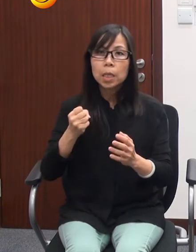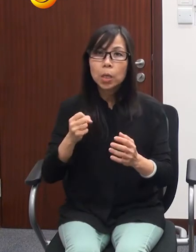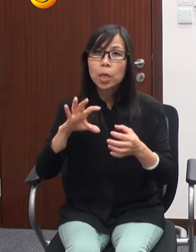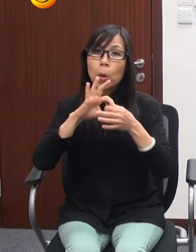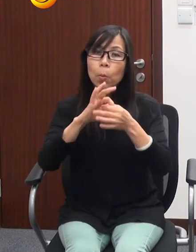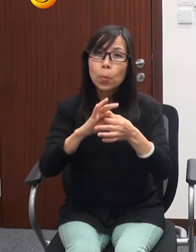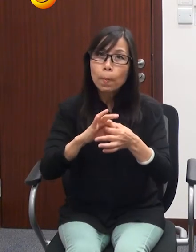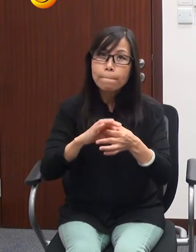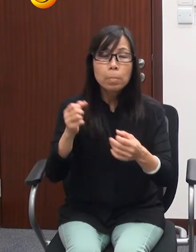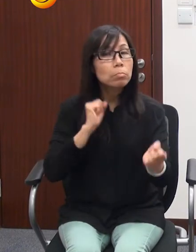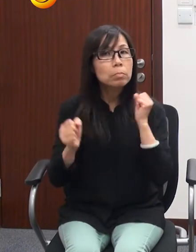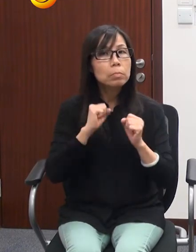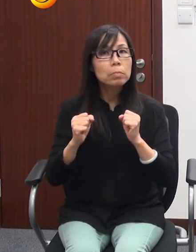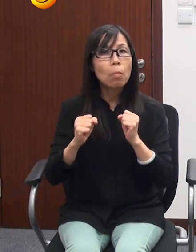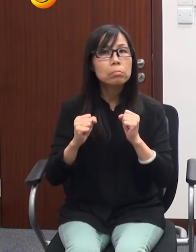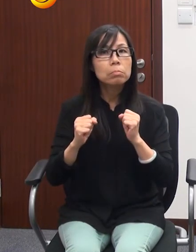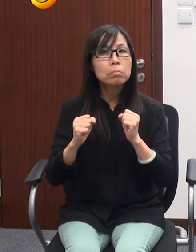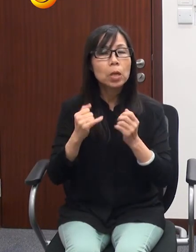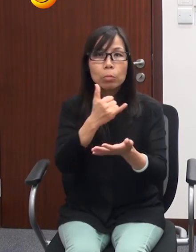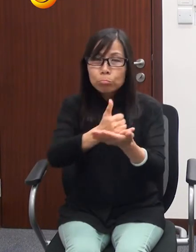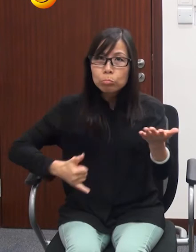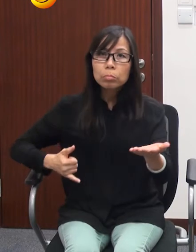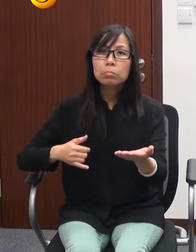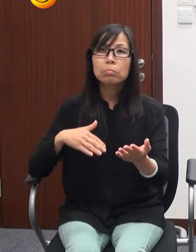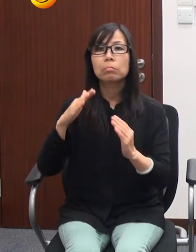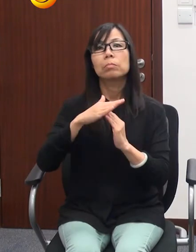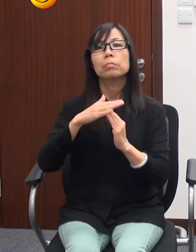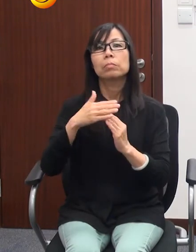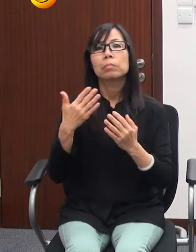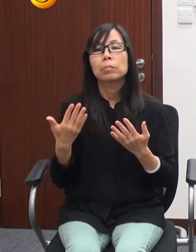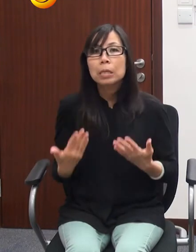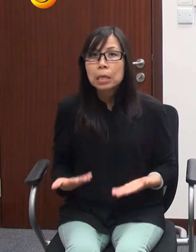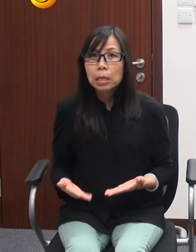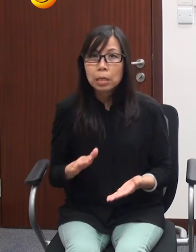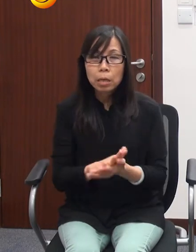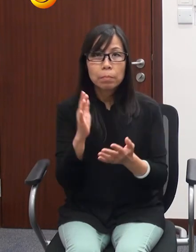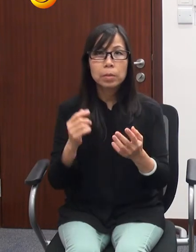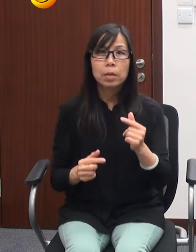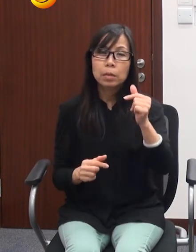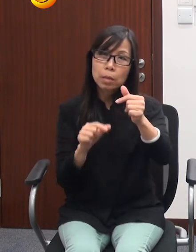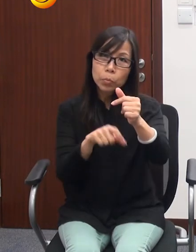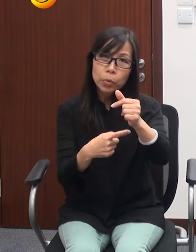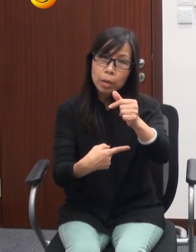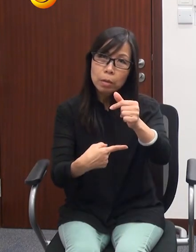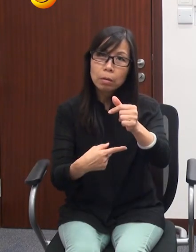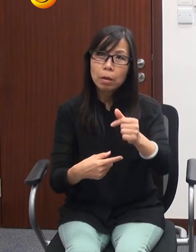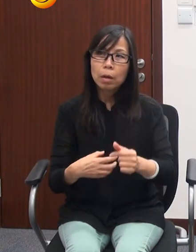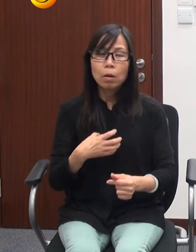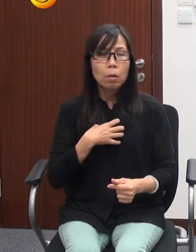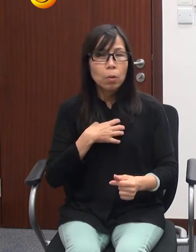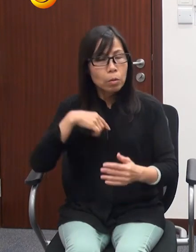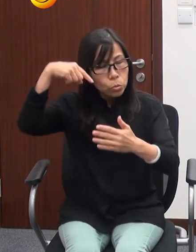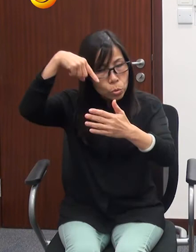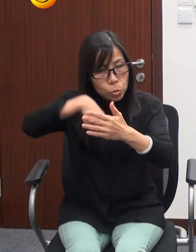議會外啊嘛，即係呢個真係我而家到即係今年十月一號，我真係令我非常之深，即係再諗深一層啦，就係